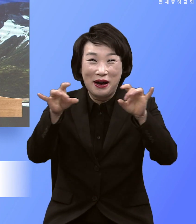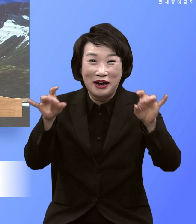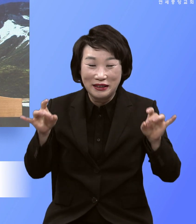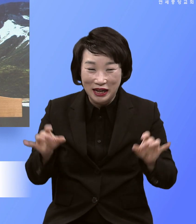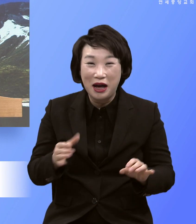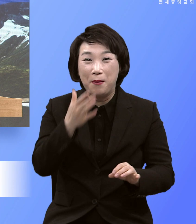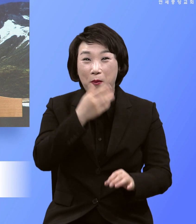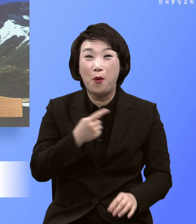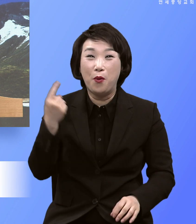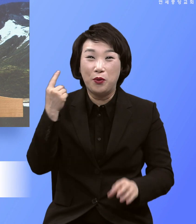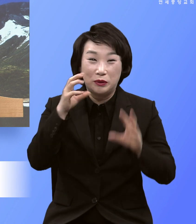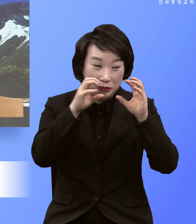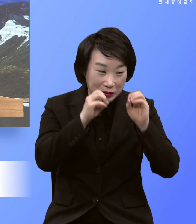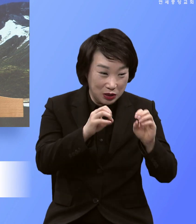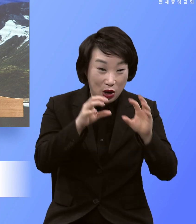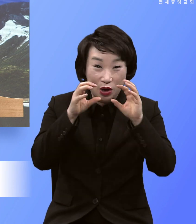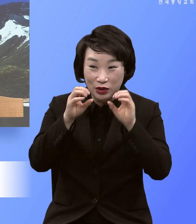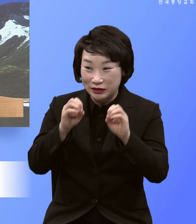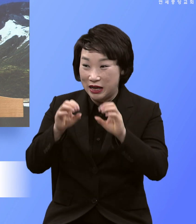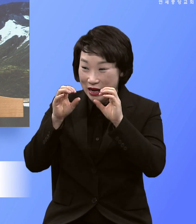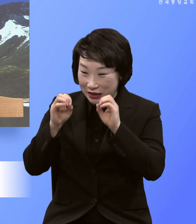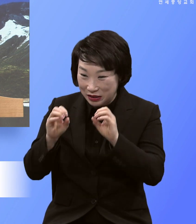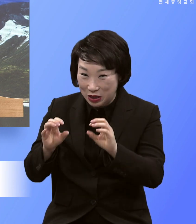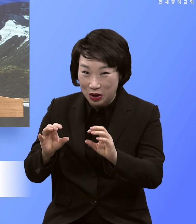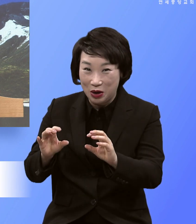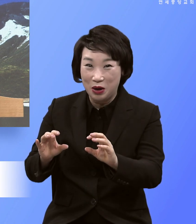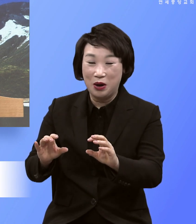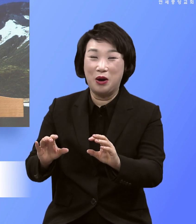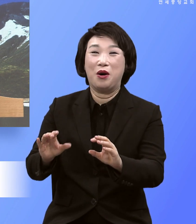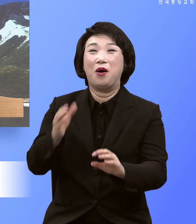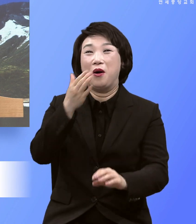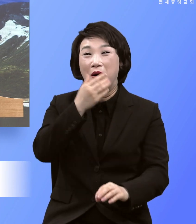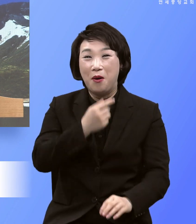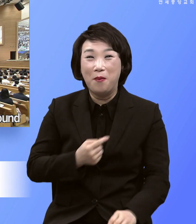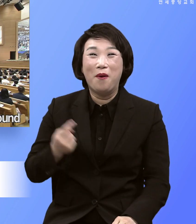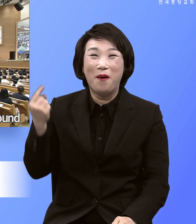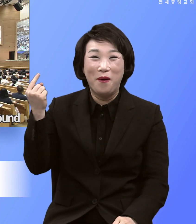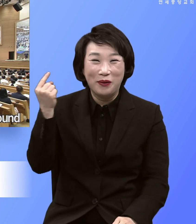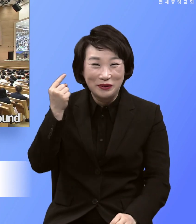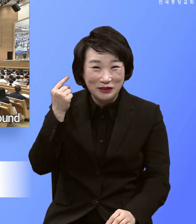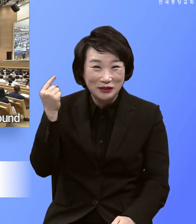사람마다 복음 전하며